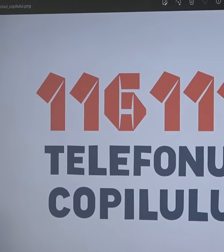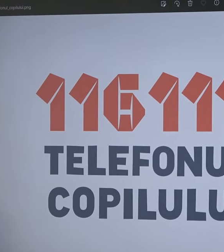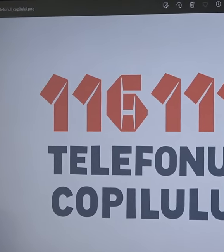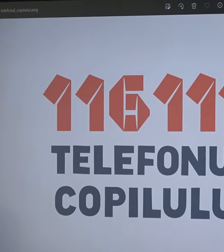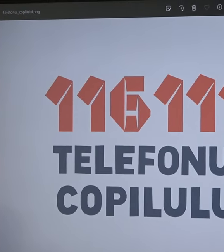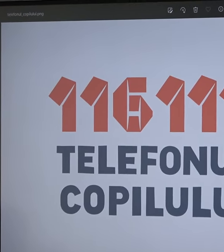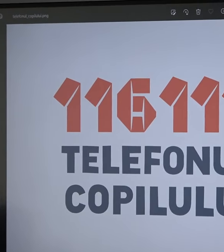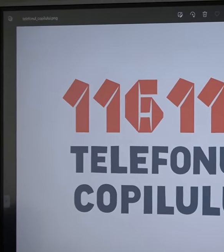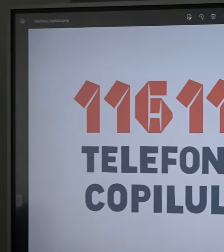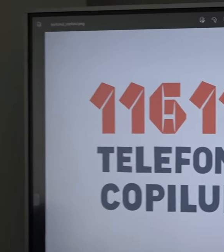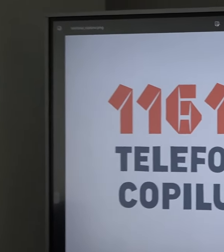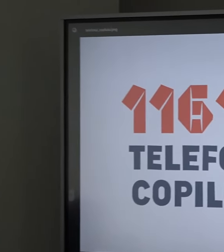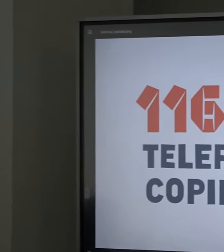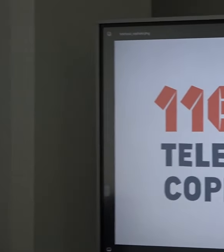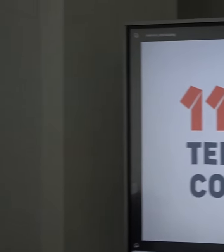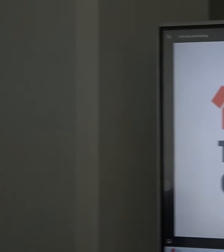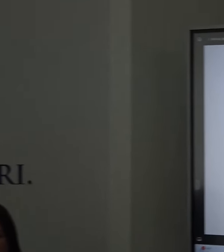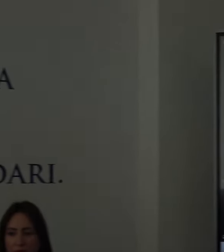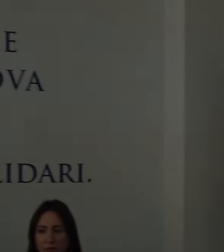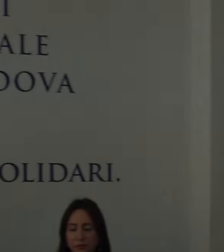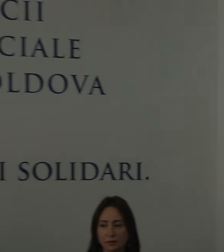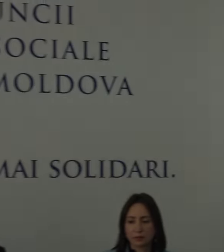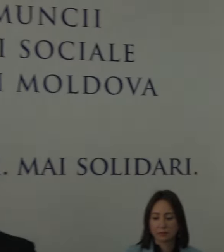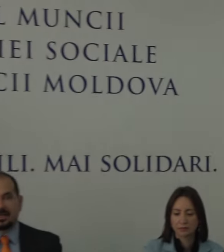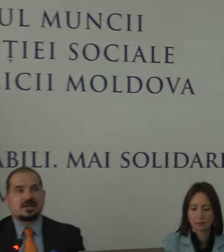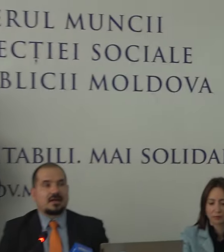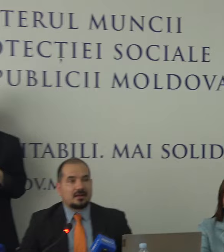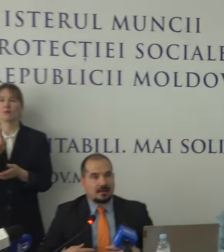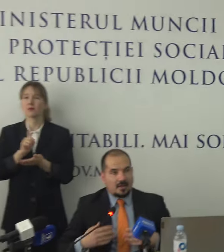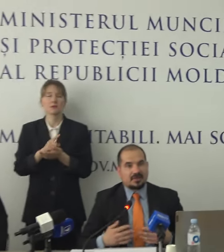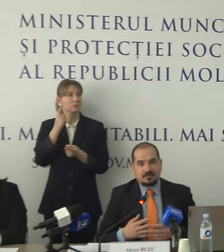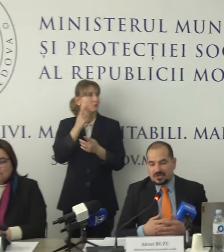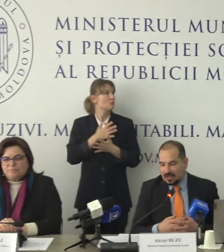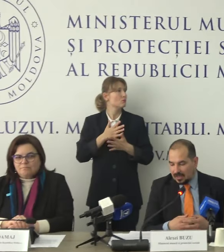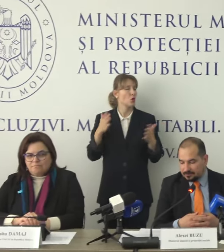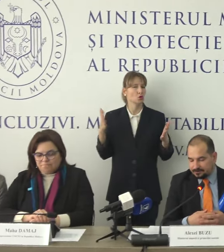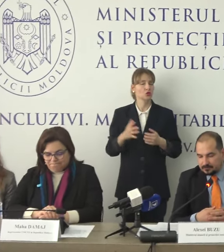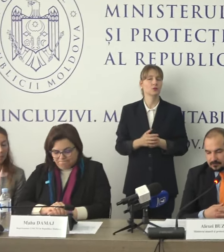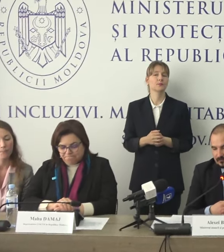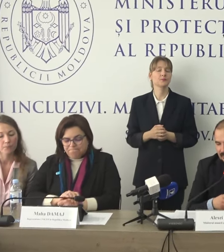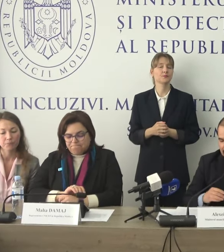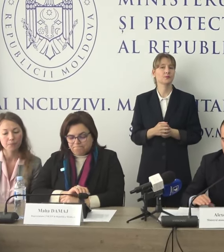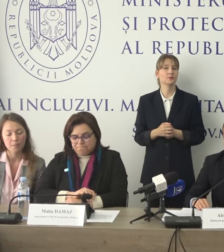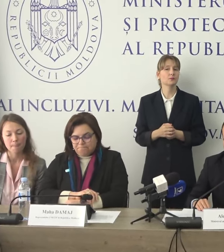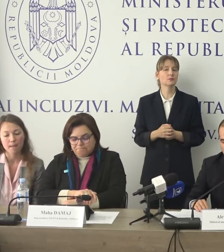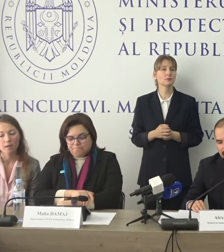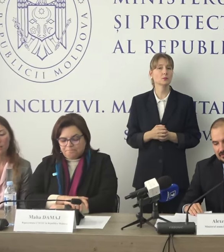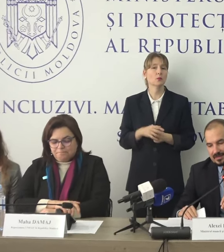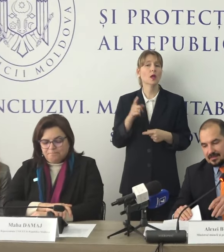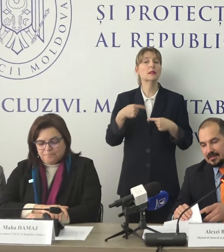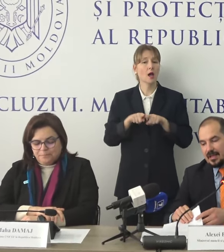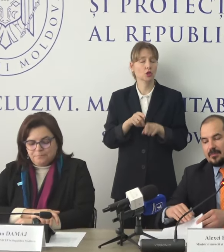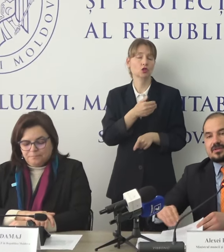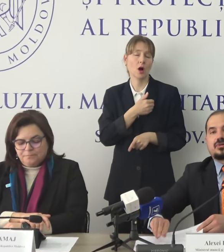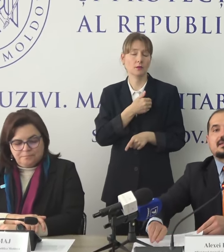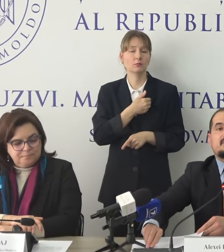de risc, în Republica Moldova, numărul de apeluri trebuie să fie mult mai mare. De aceea apelăm și la suportul